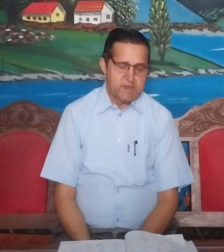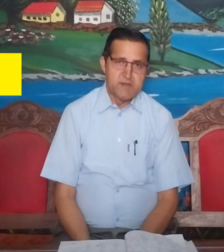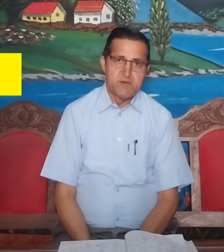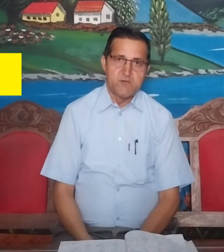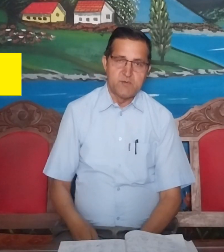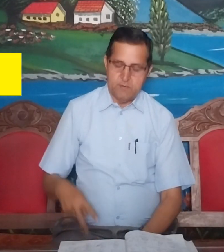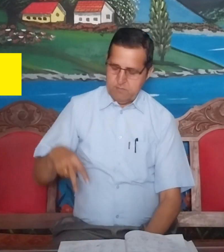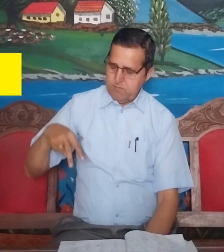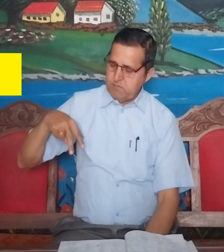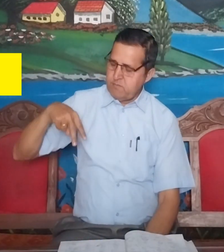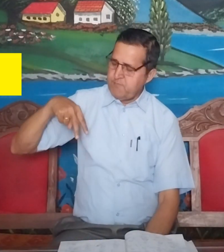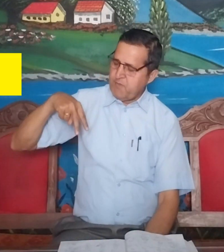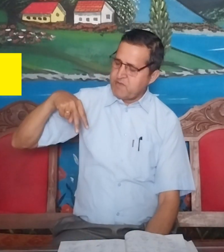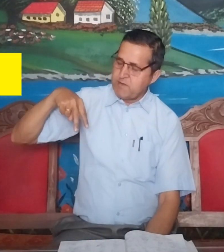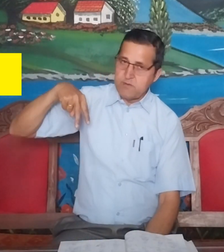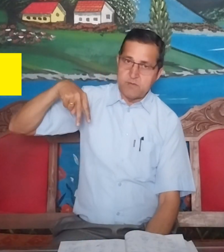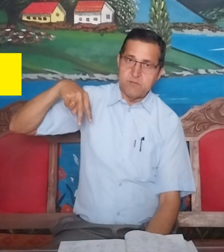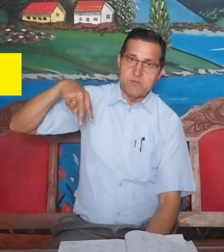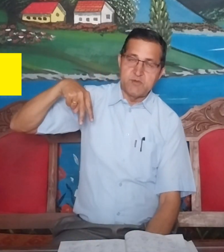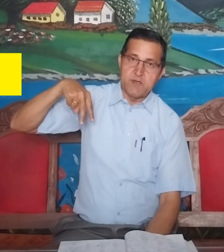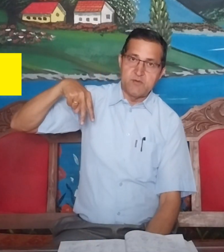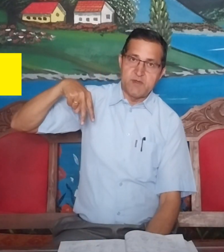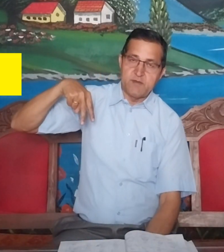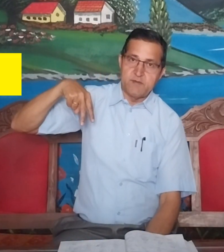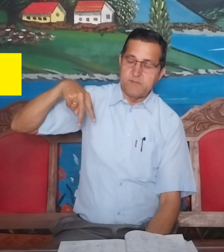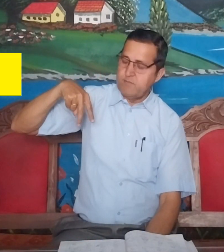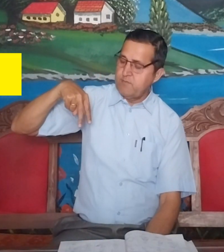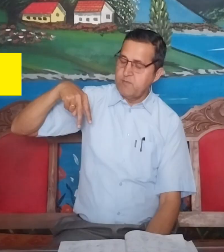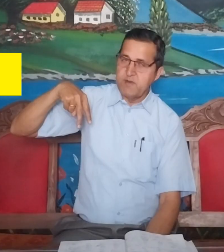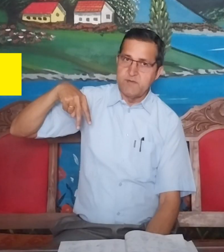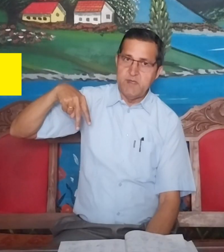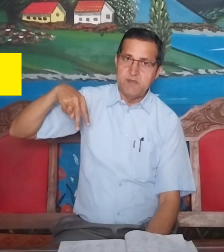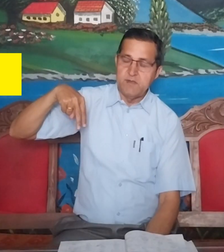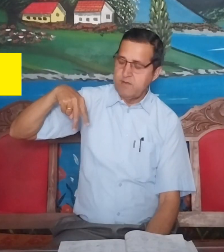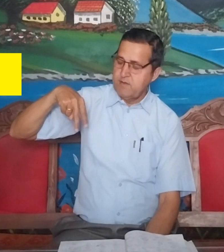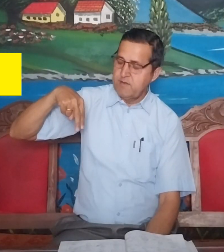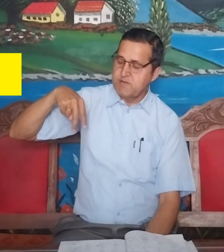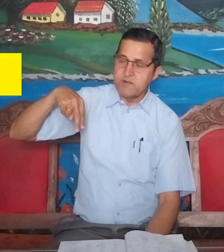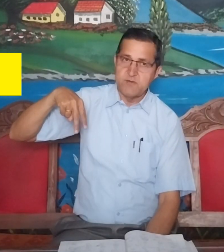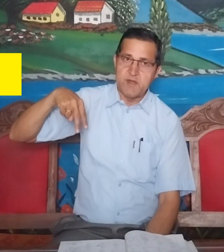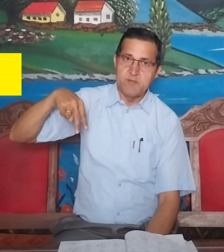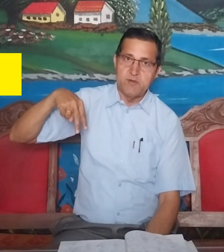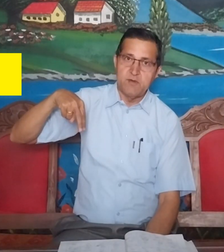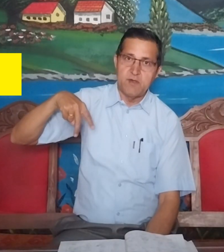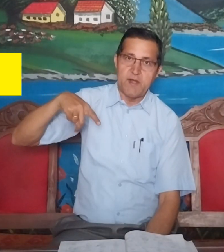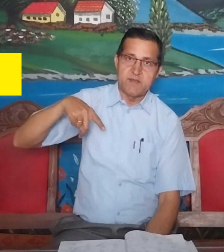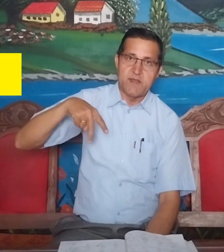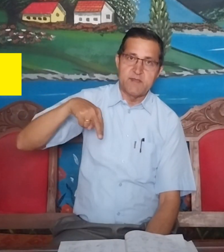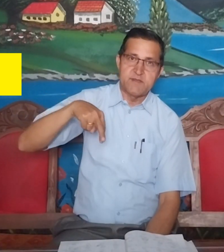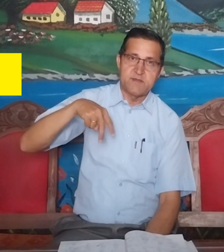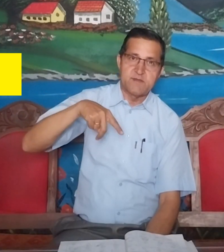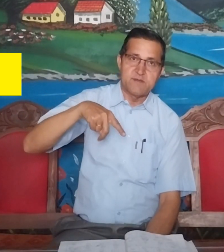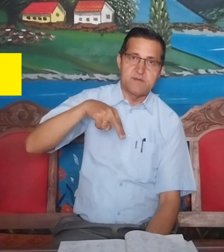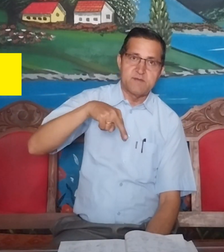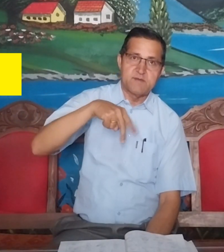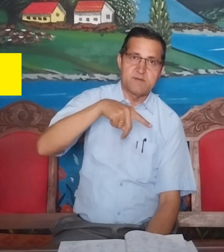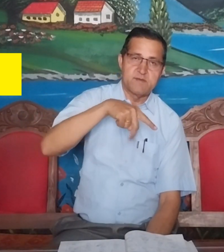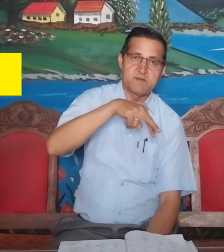हिँड्नु, यसरी दुईटा खुट्टा बनाउने, यसरी खुट्टा अब अगाडि जाने